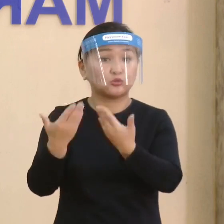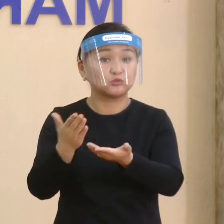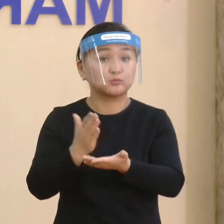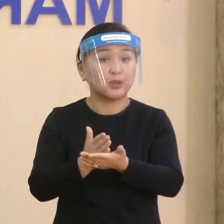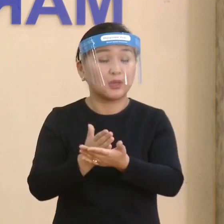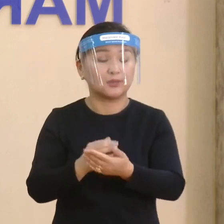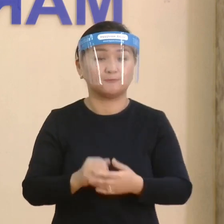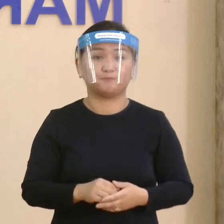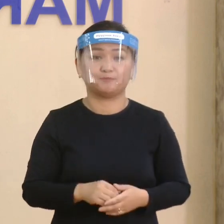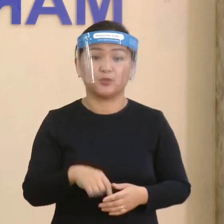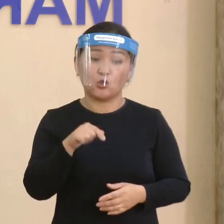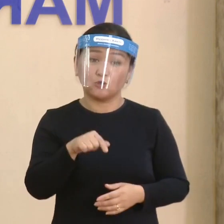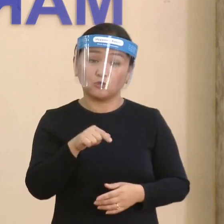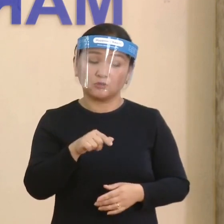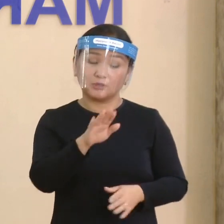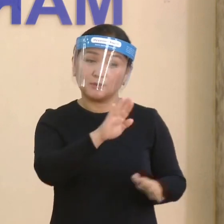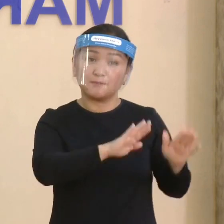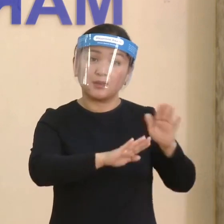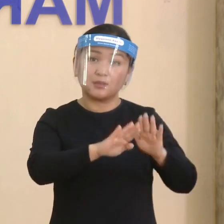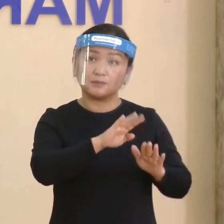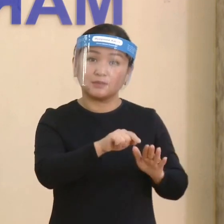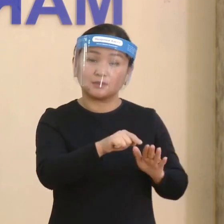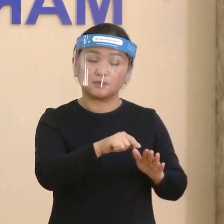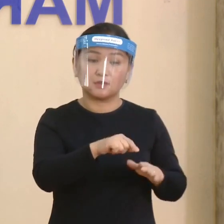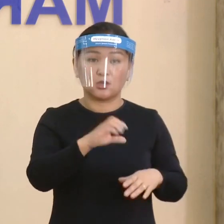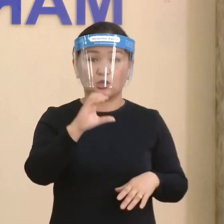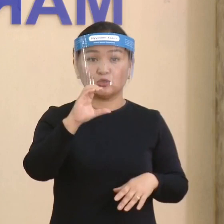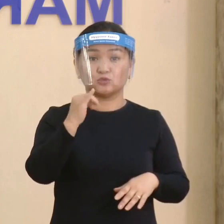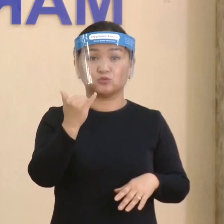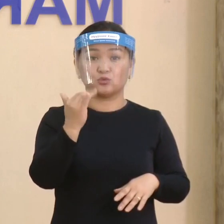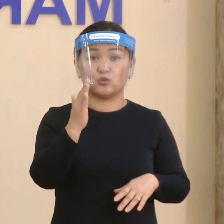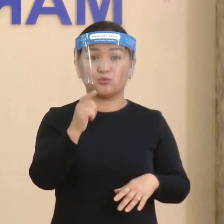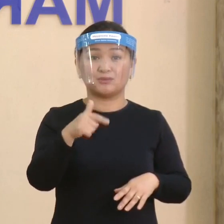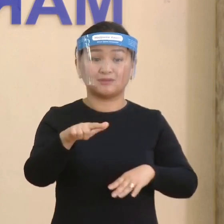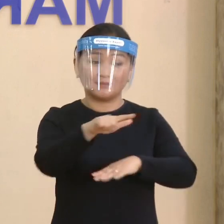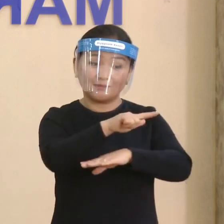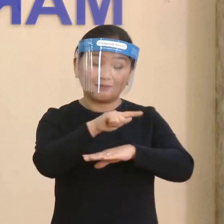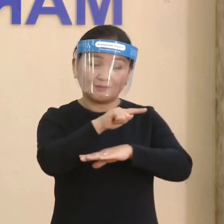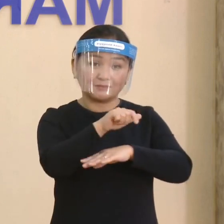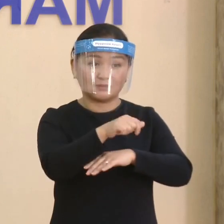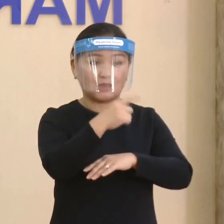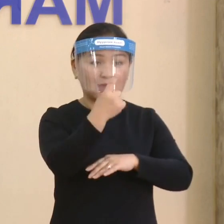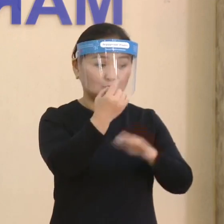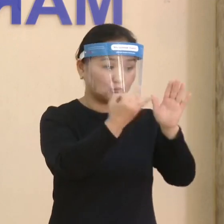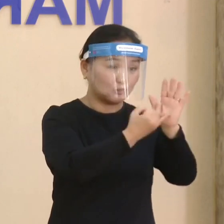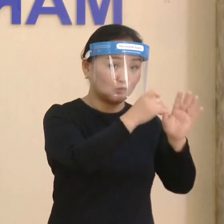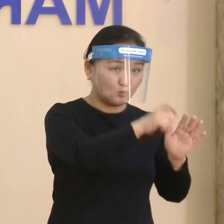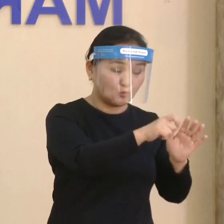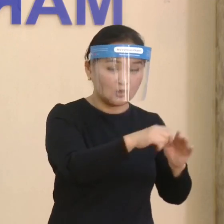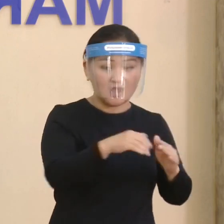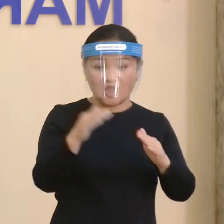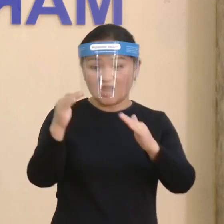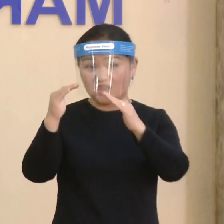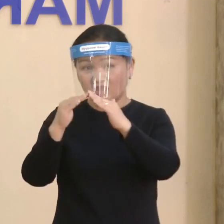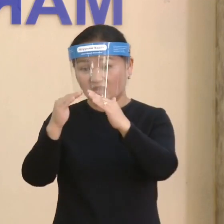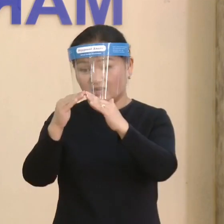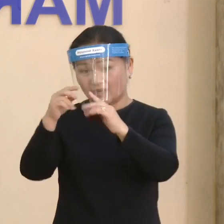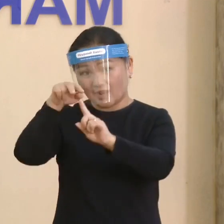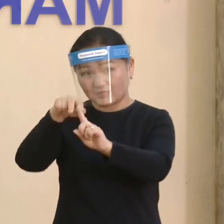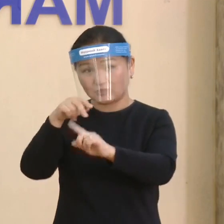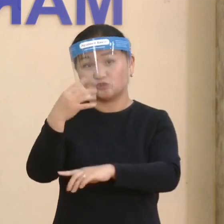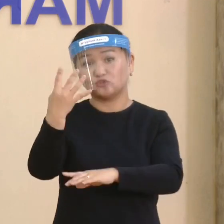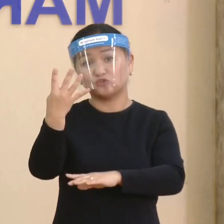За өнөөдрийн байдлаар сувлэлийн ажиглалтанд 17 хүн байна. гэрийн ажилтны 47 хүн байна.